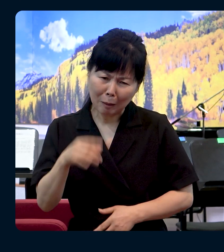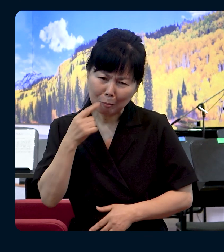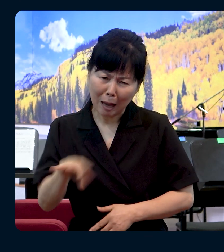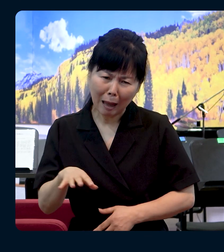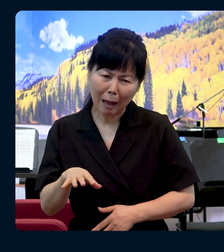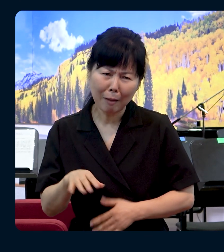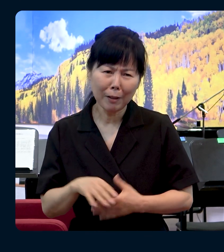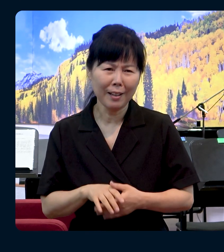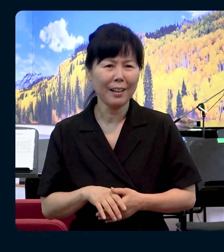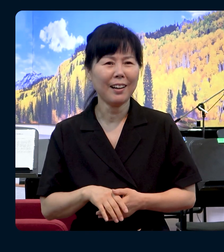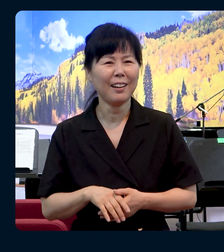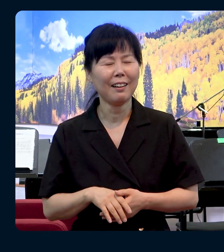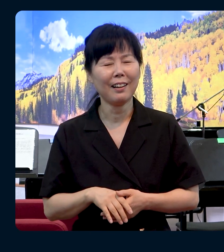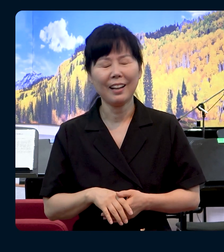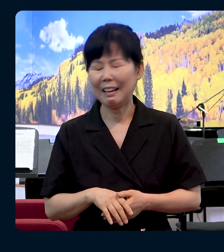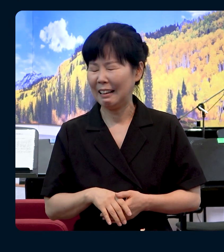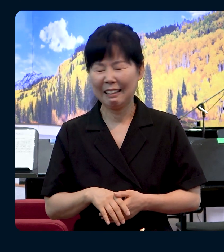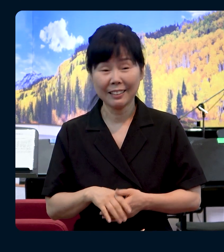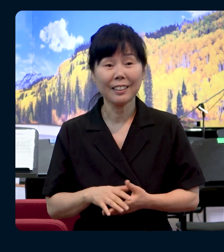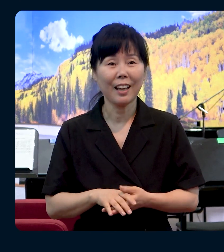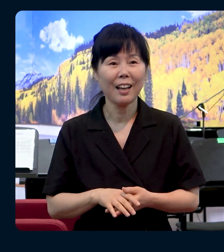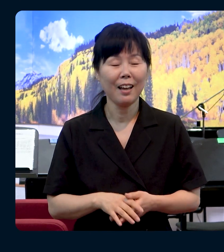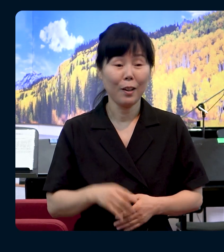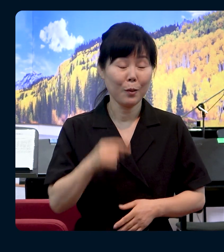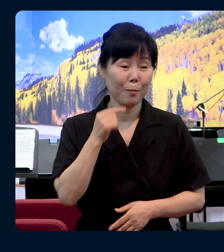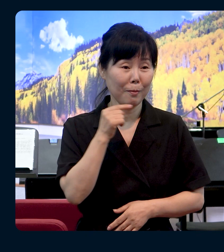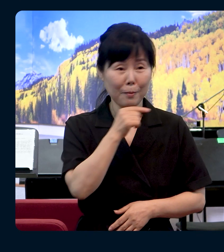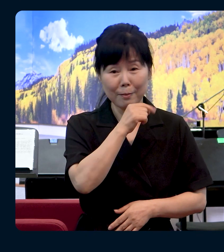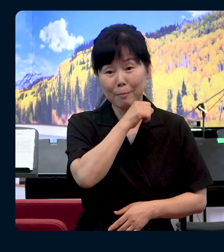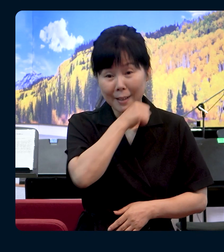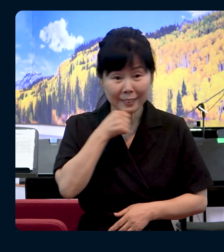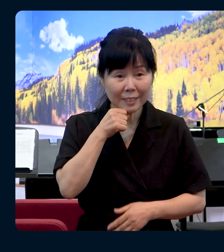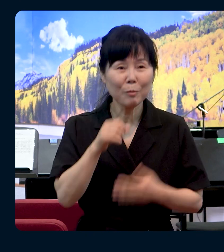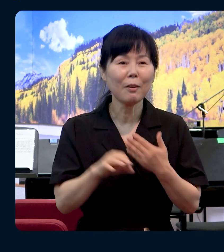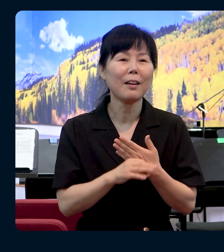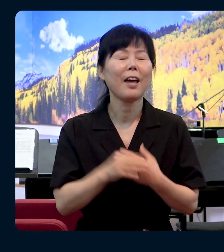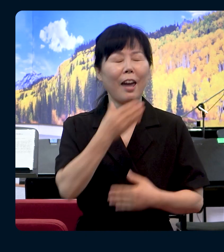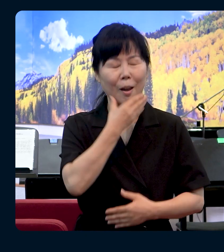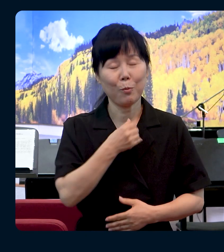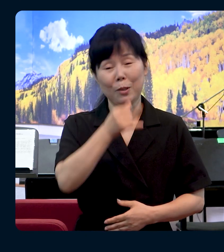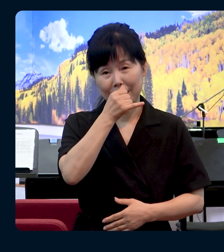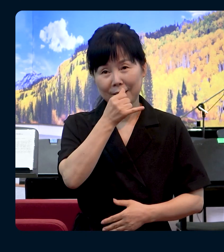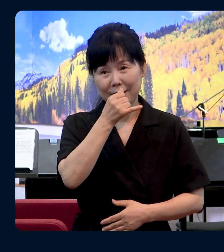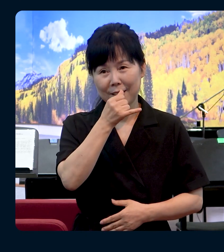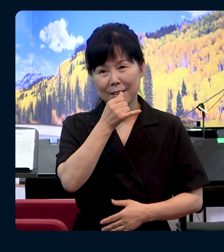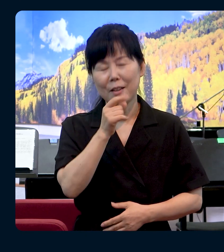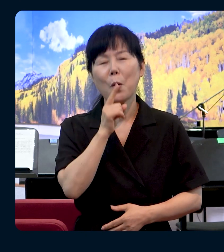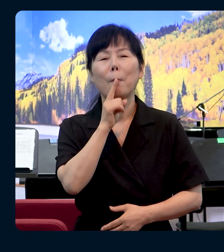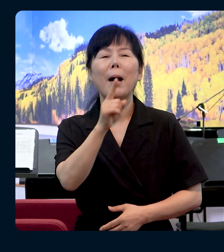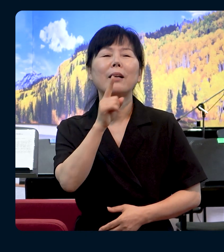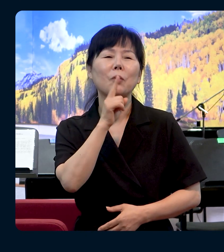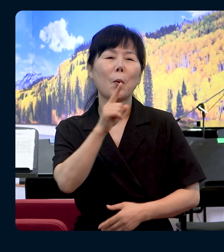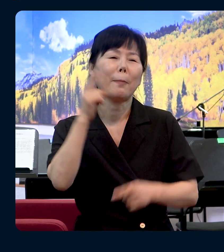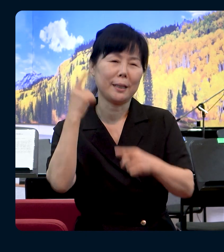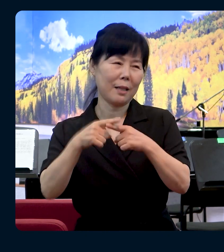맞으면 너무 행복하거든요. 여러분, 우리의 말을 그렇게 하라는